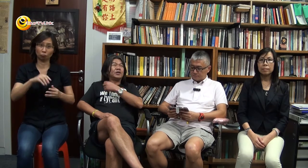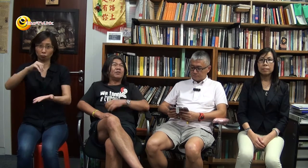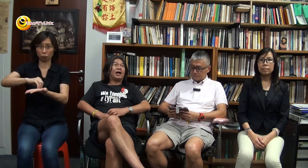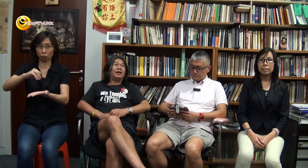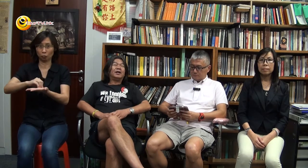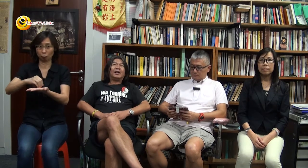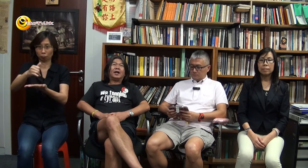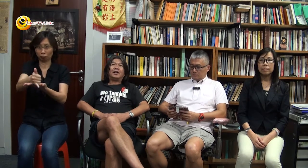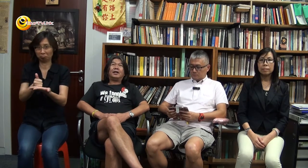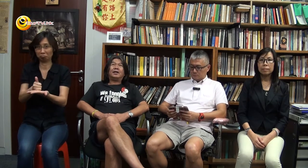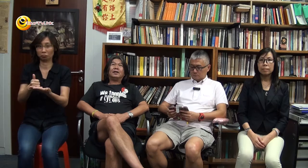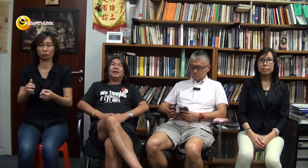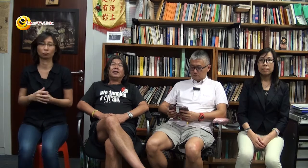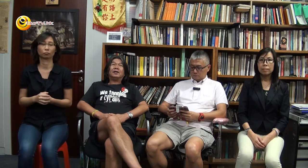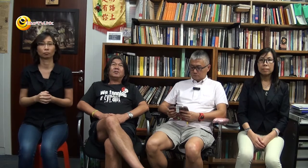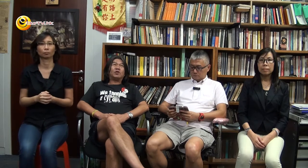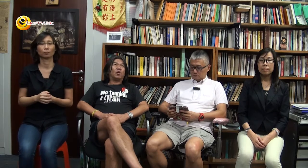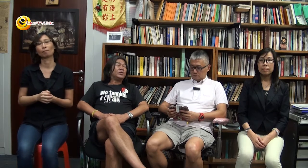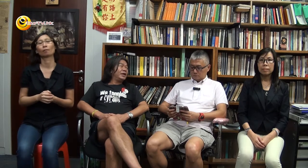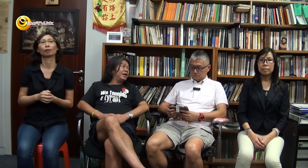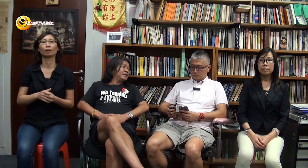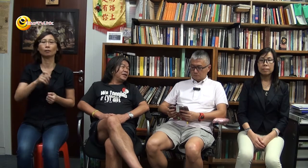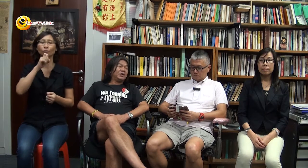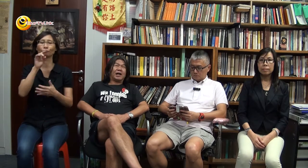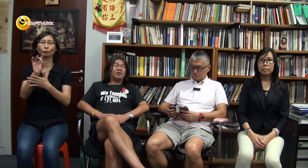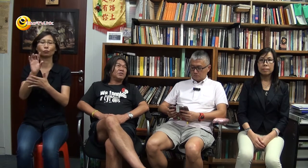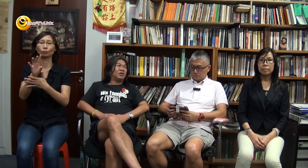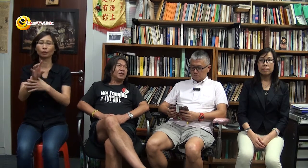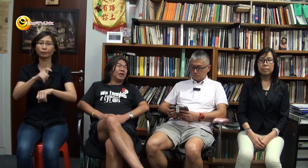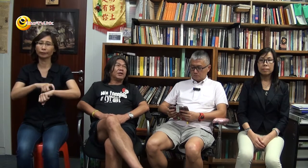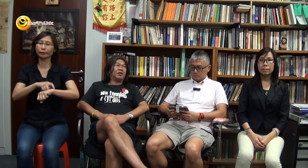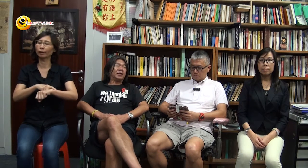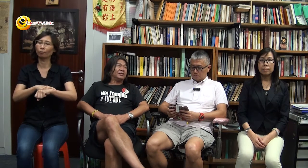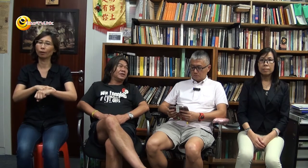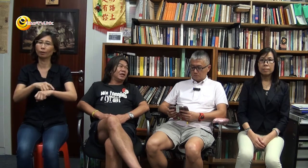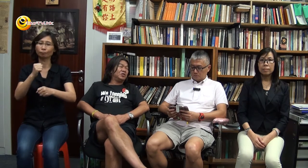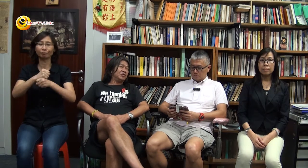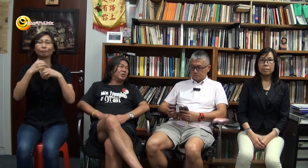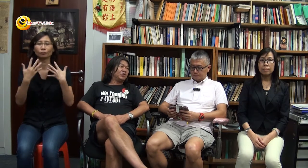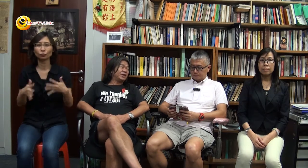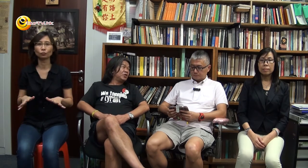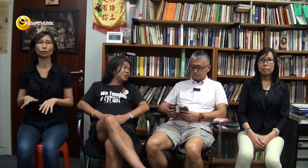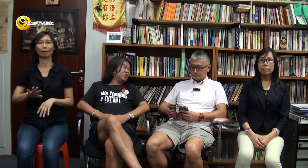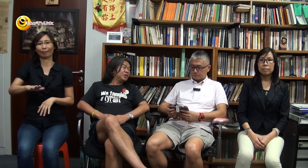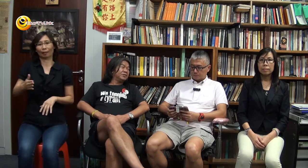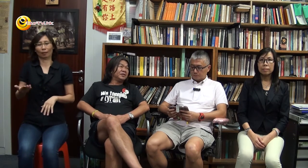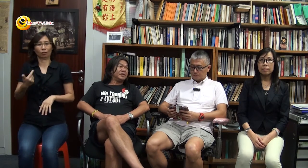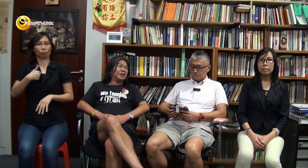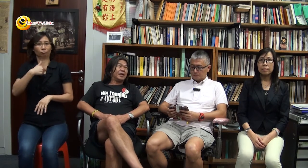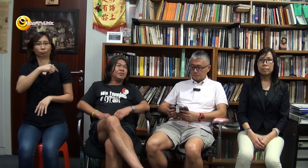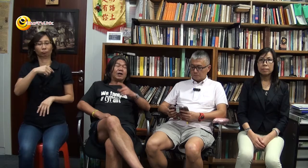曬。咁即係話係比較早啲嘅時候已經搞掂咗啦，係咪？咁但係我哋即係完全係冇跡象捉